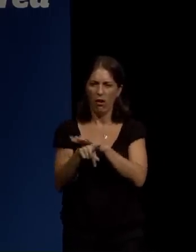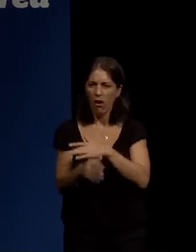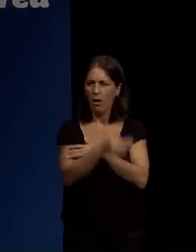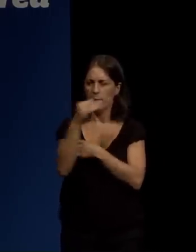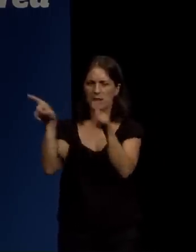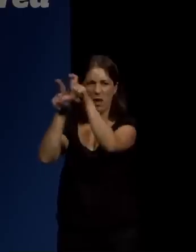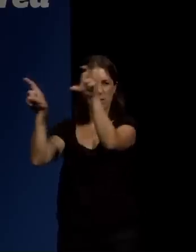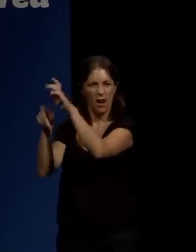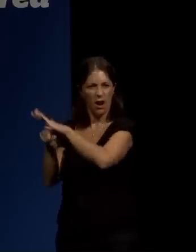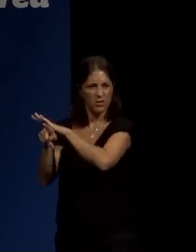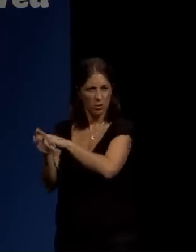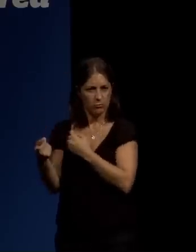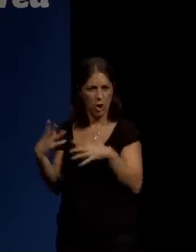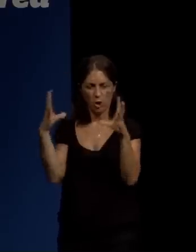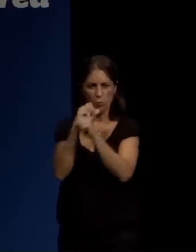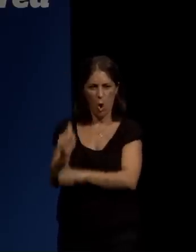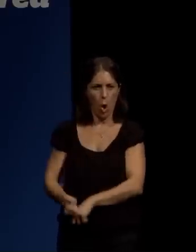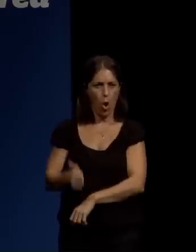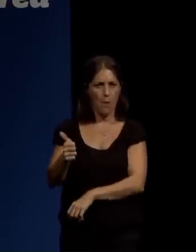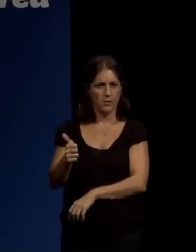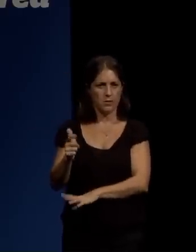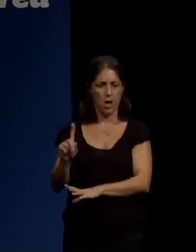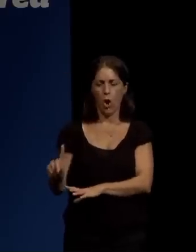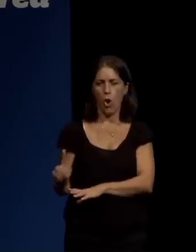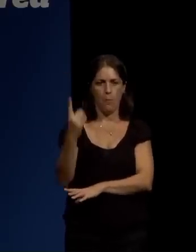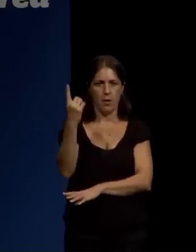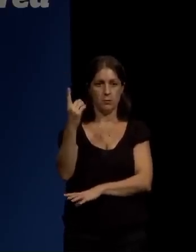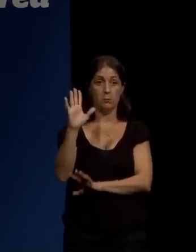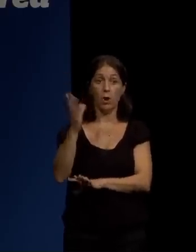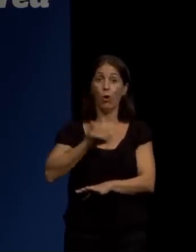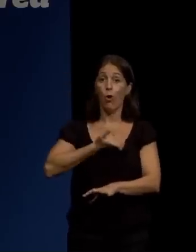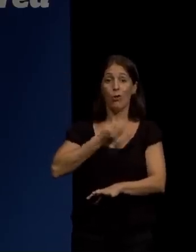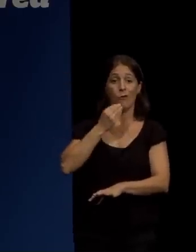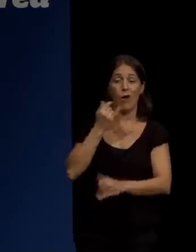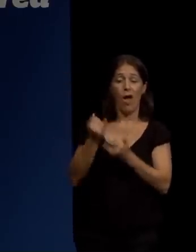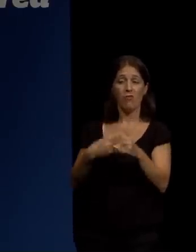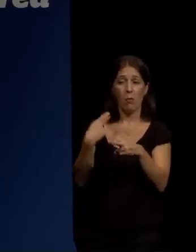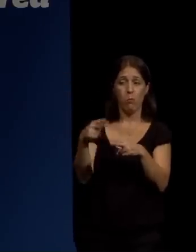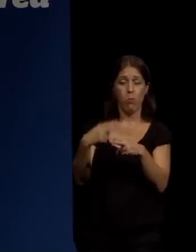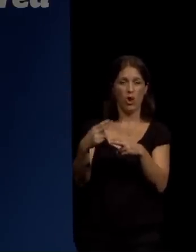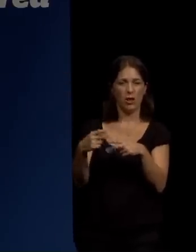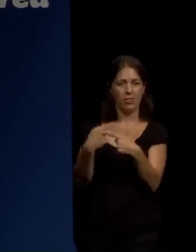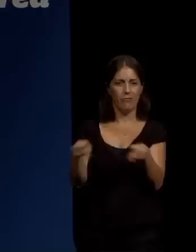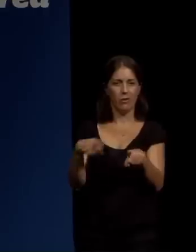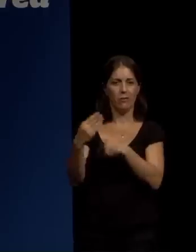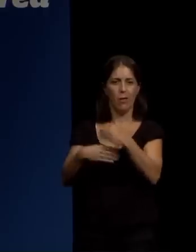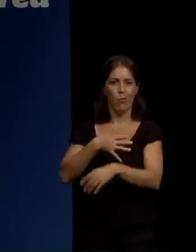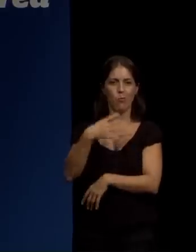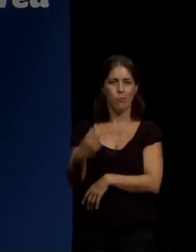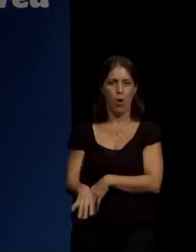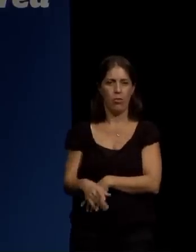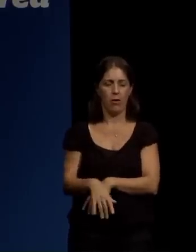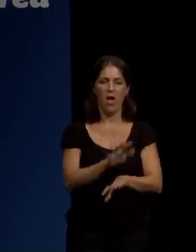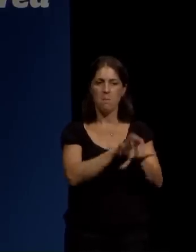xestión empresarial. E o goberno de Ferrol en Común demostrou que era posible facer a política de outra forma, a favor das maiorías